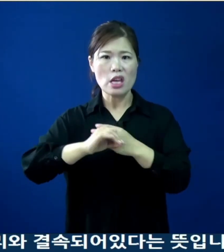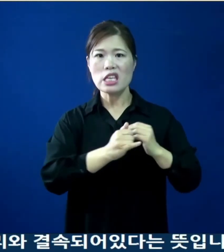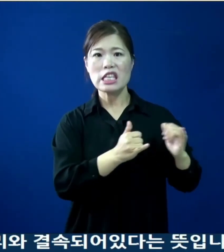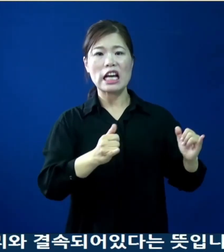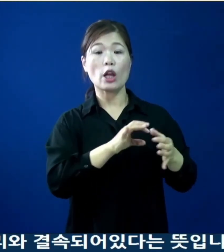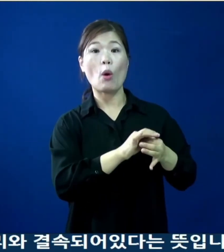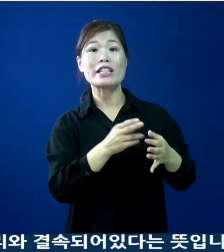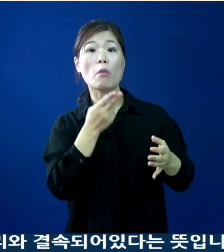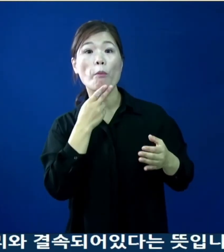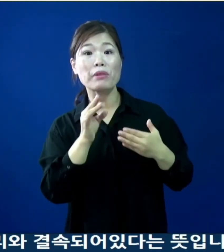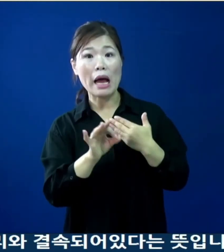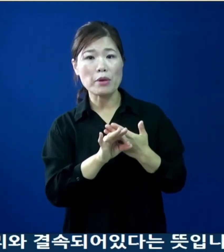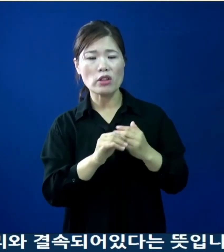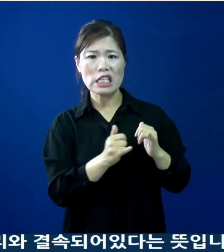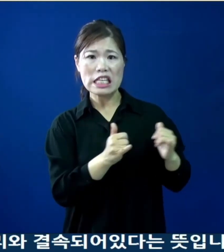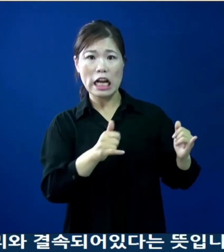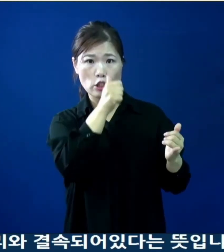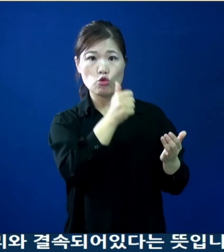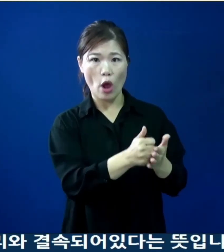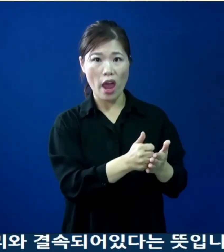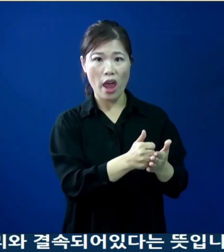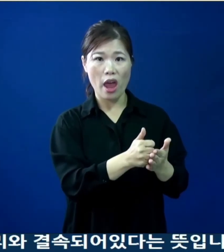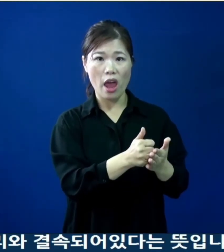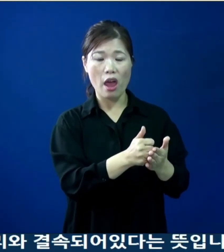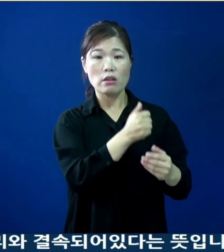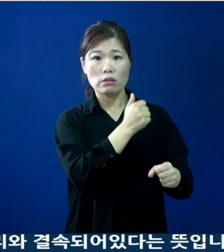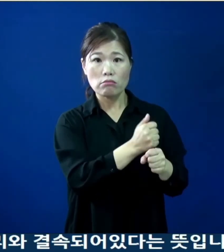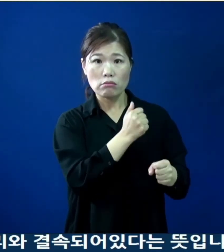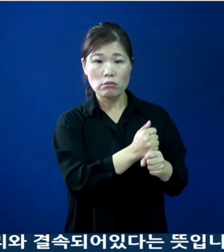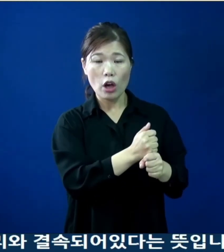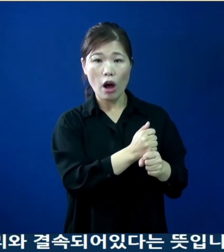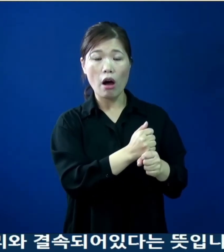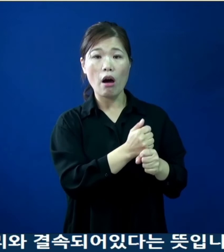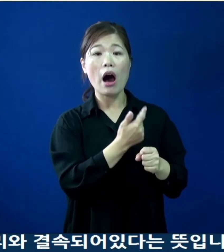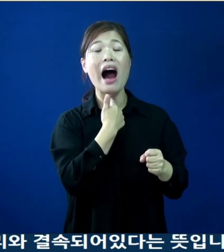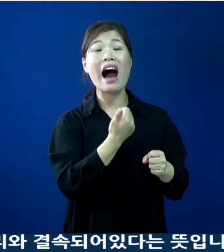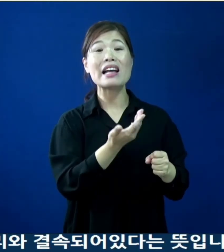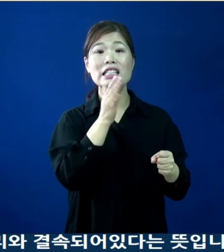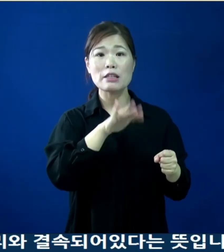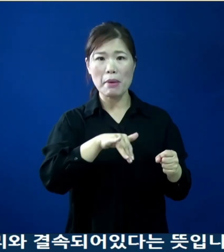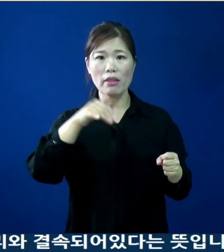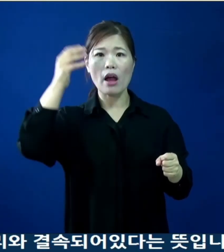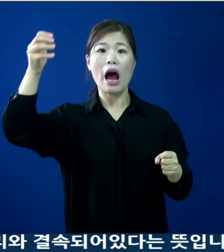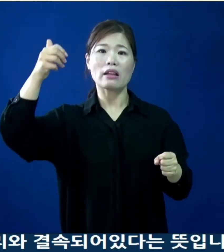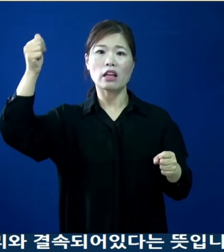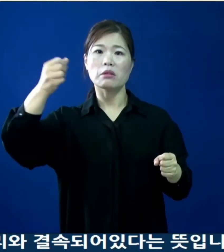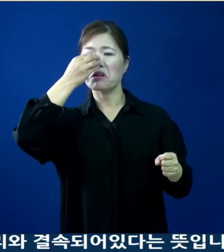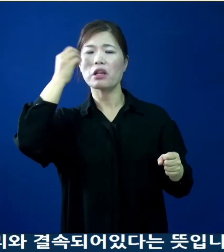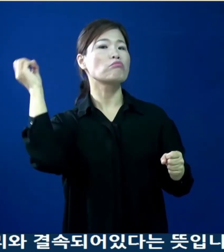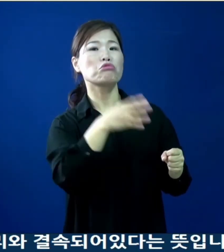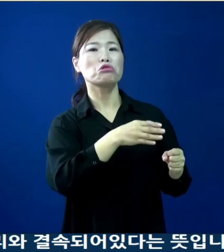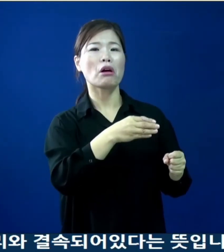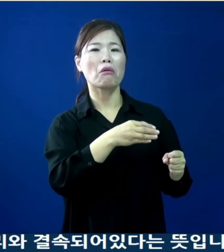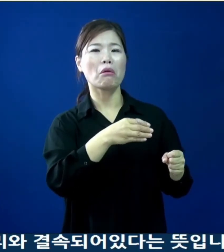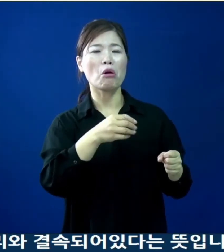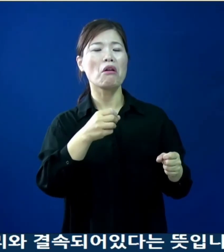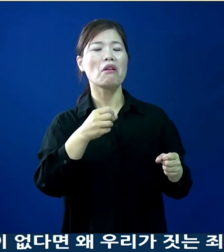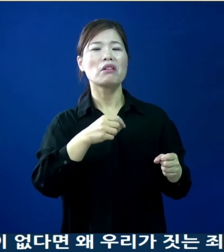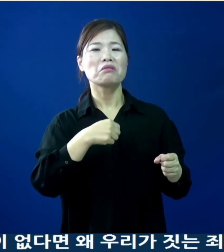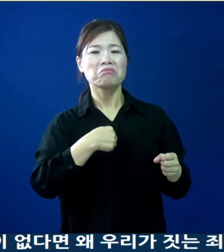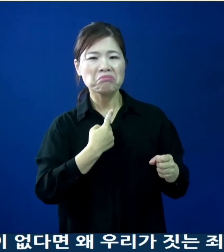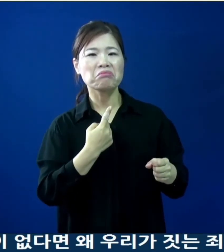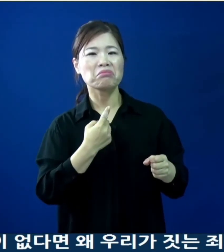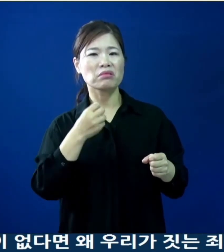신이라면 인간이 죄를 지은 다음에 그냥 무시하고 있다가 기분이 좋으면 용서해주고 기분이 나쁘면 심하게